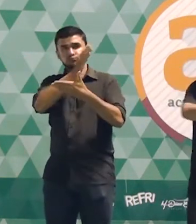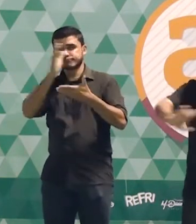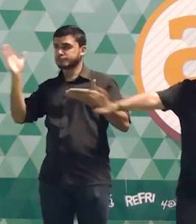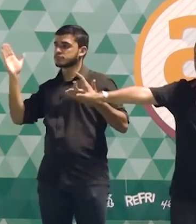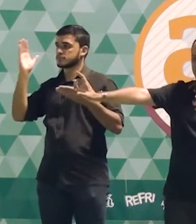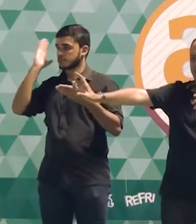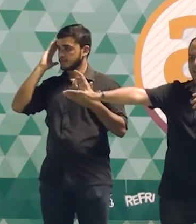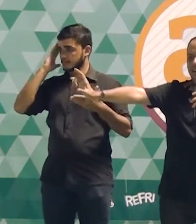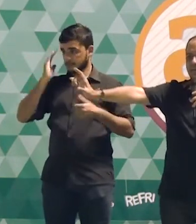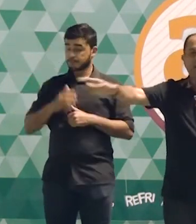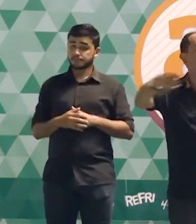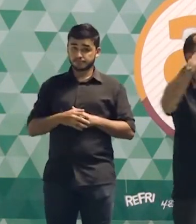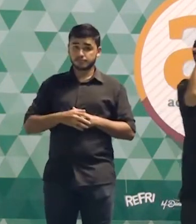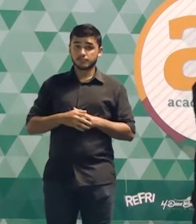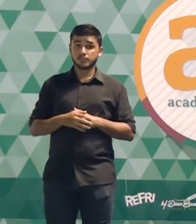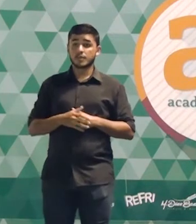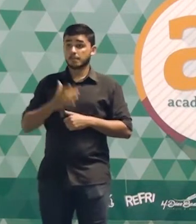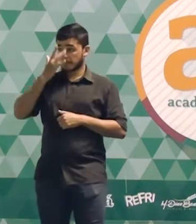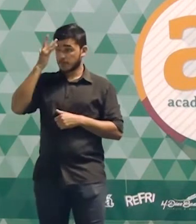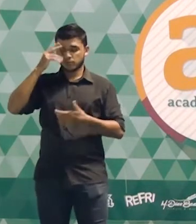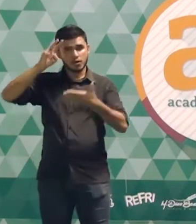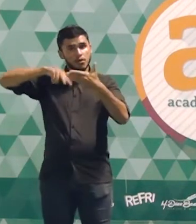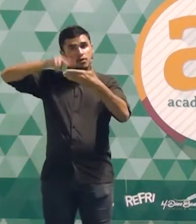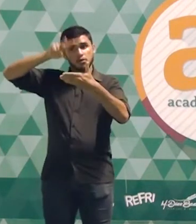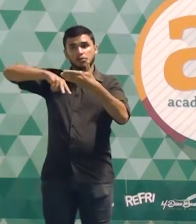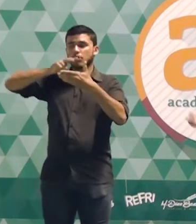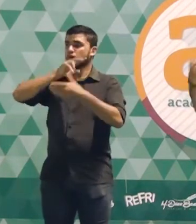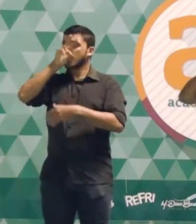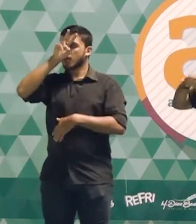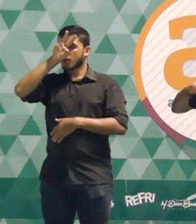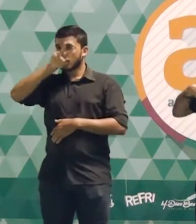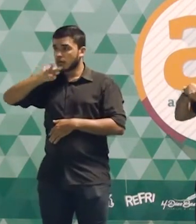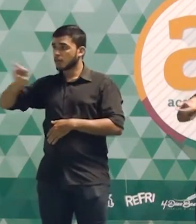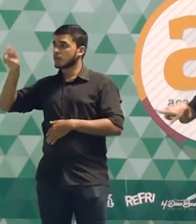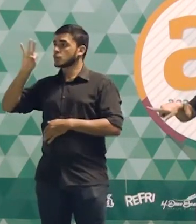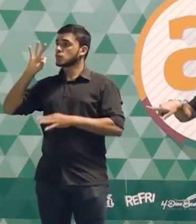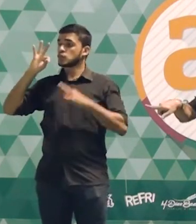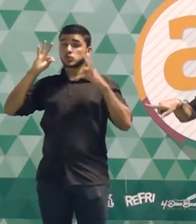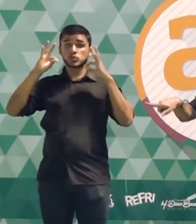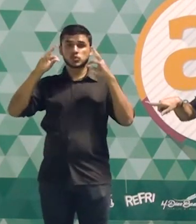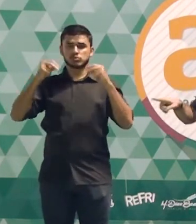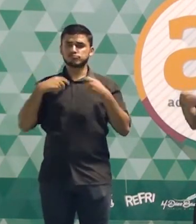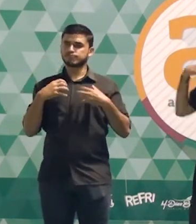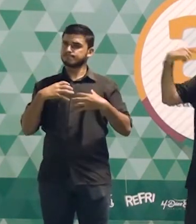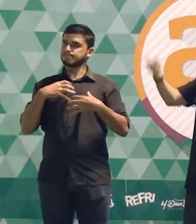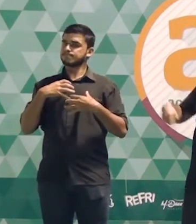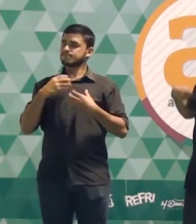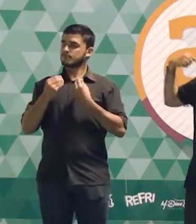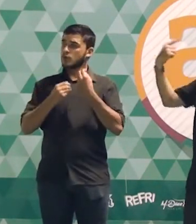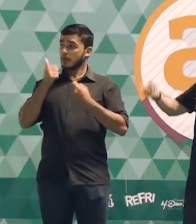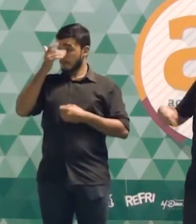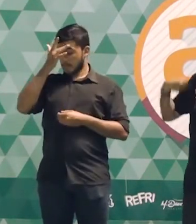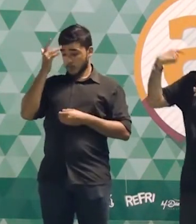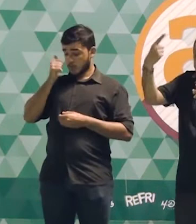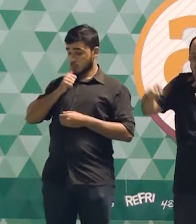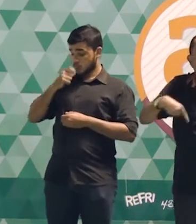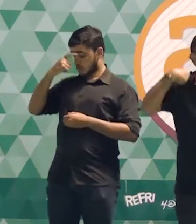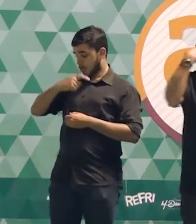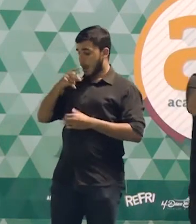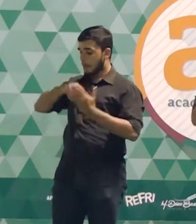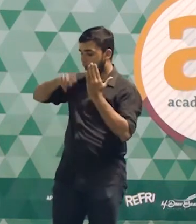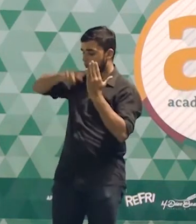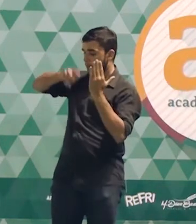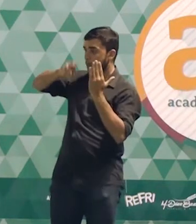única, direta, para que o leitor tenha noção do estado emocional da personagem, que ela estava falando